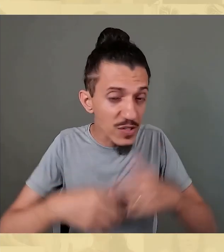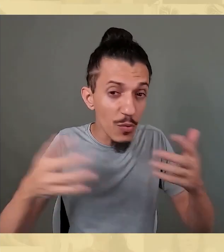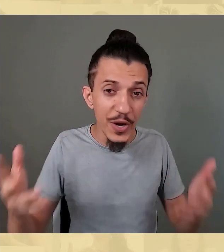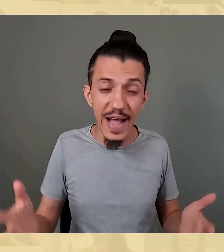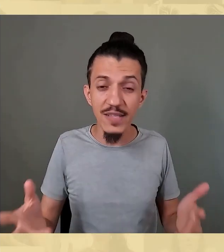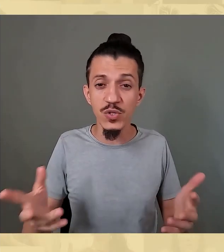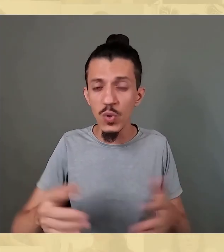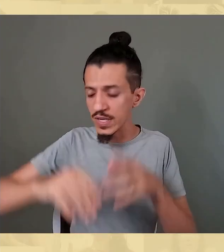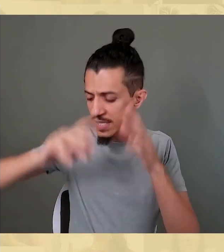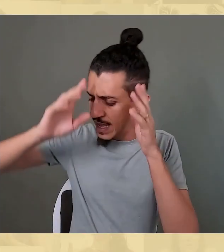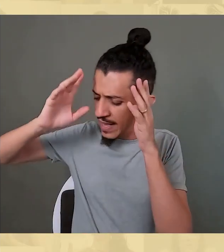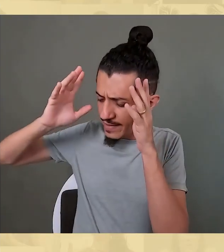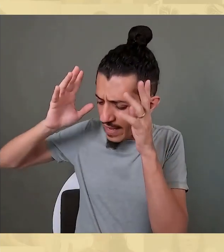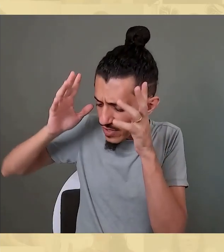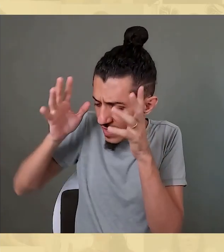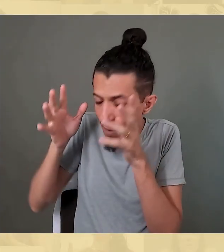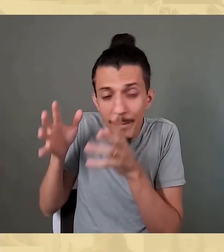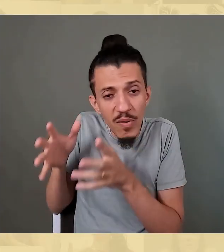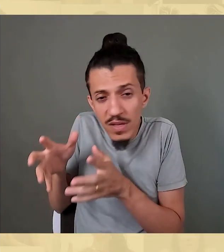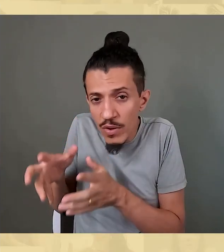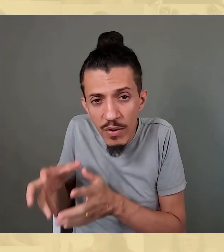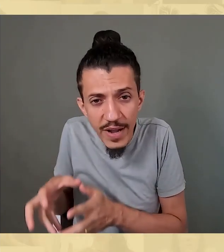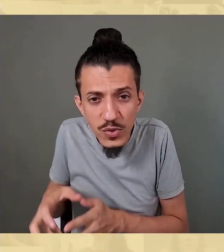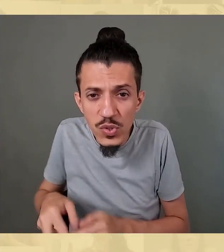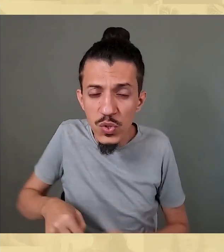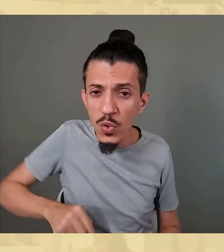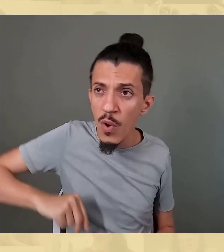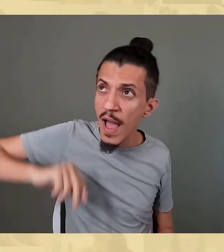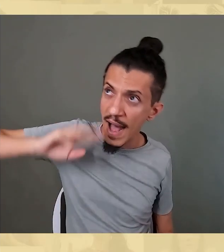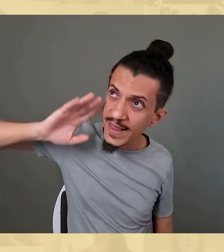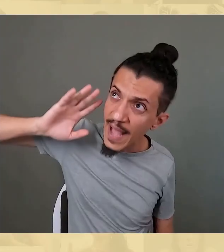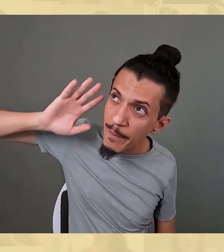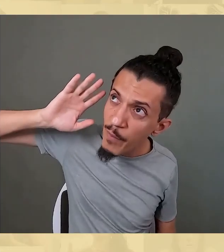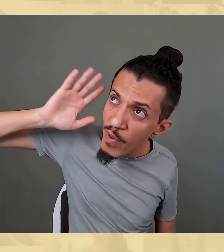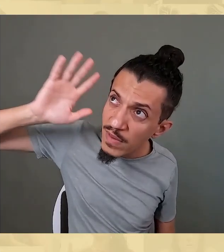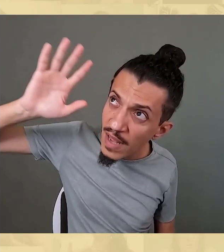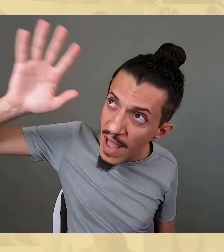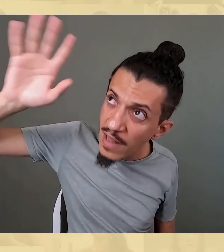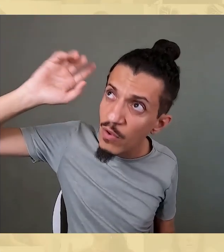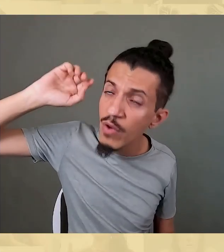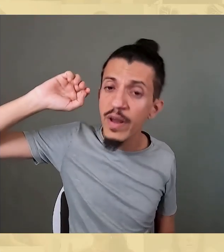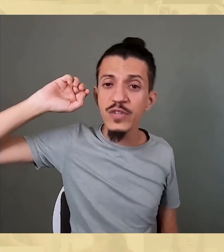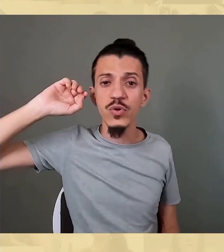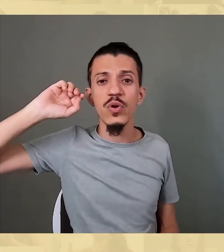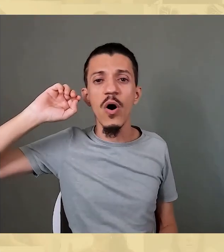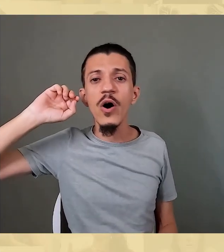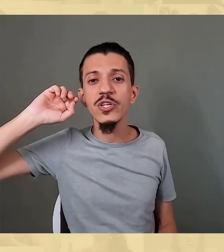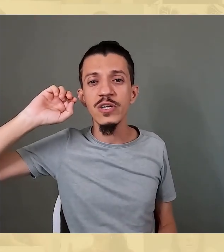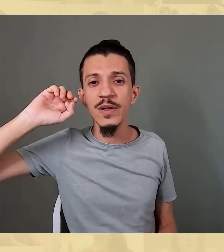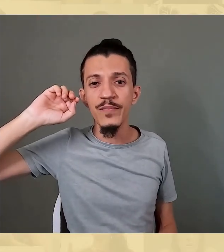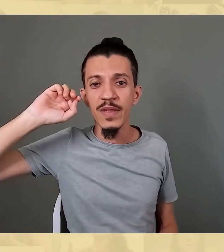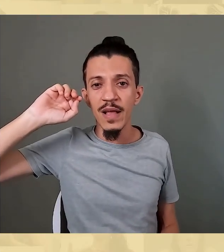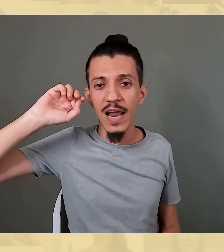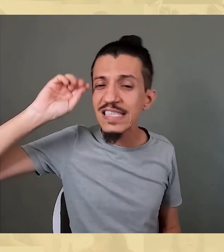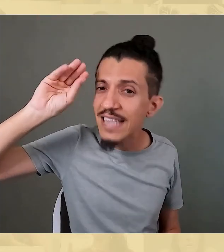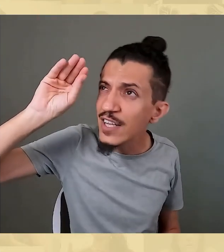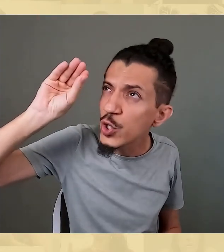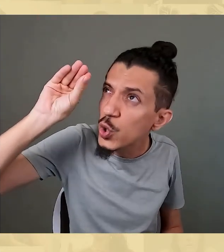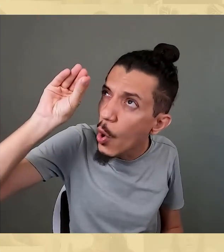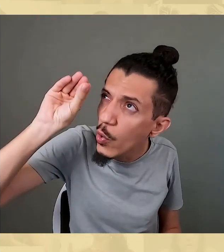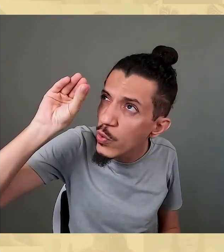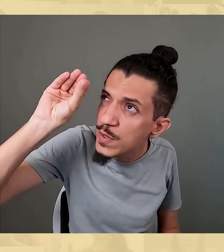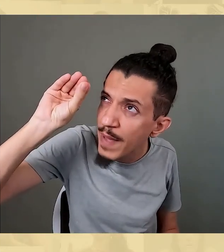pelas comunidades surdas, desde lá da ponta do Rio Grande do Sul até a ponta lá do Rio Grande do Norte, lá na